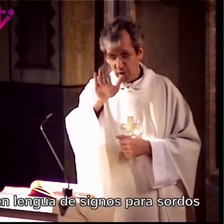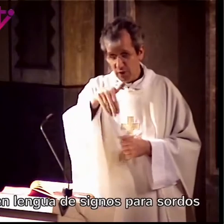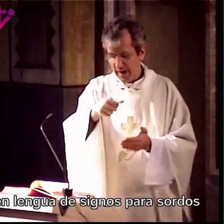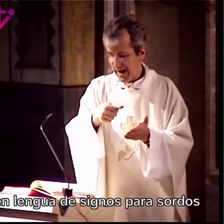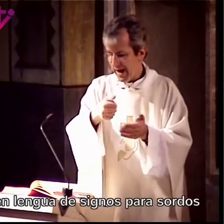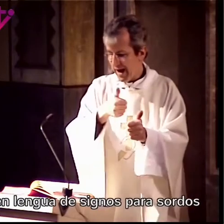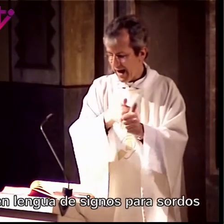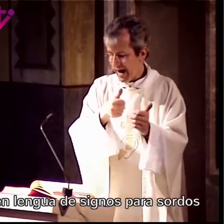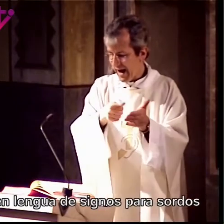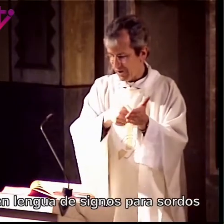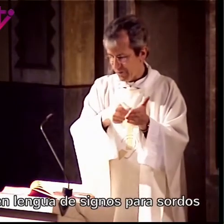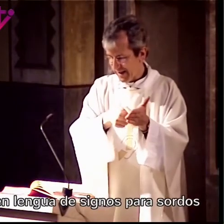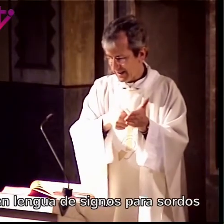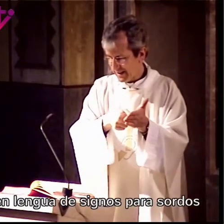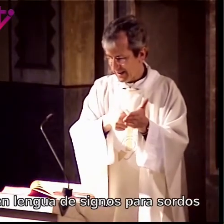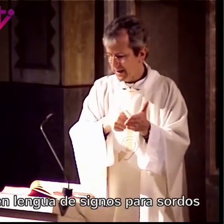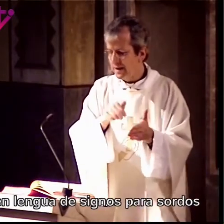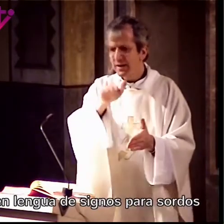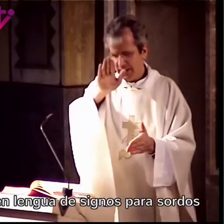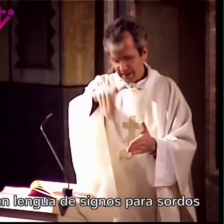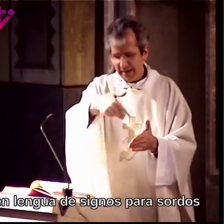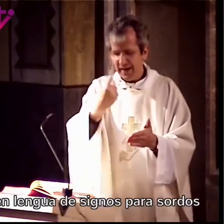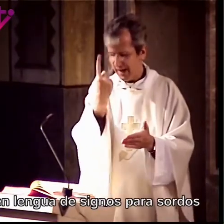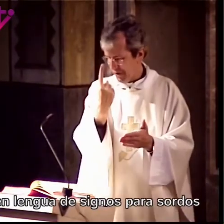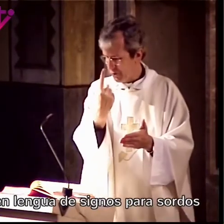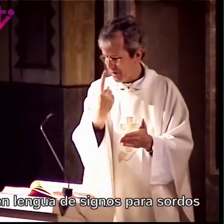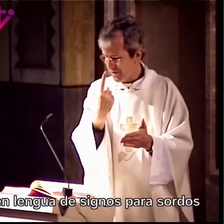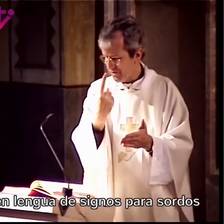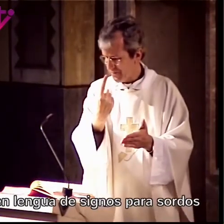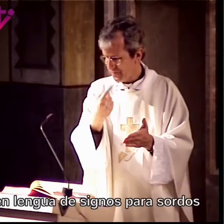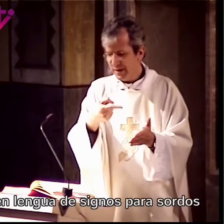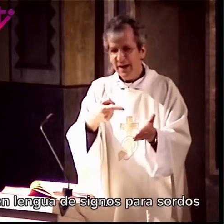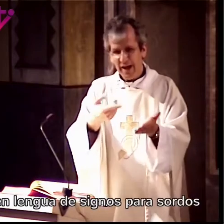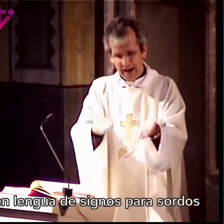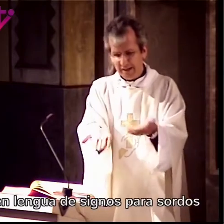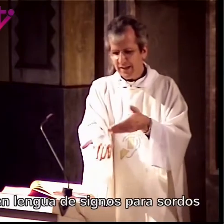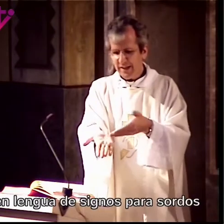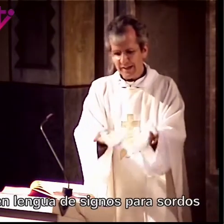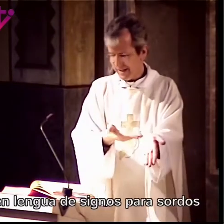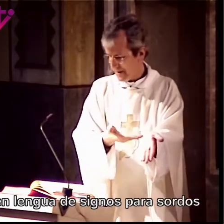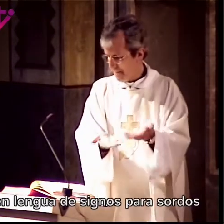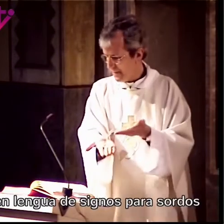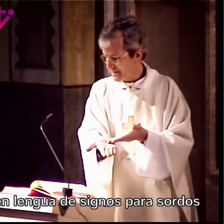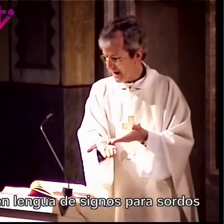a Tomás Trae tu dedo, aquí tienes mis manos,